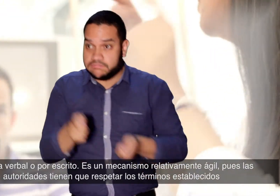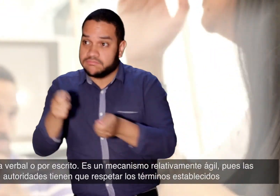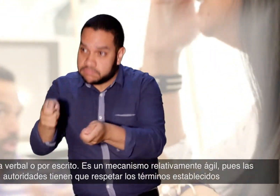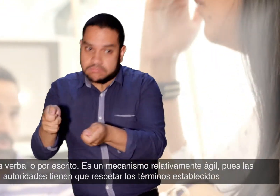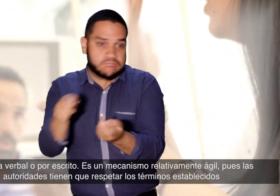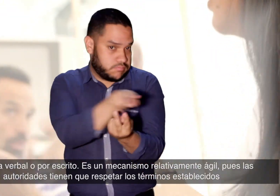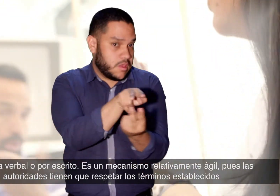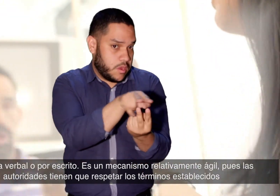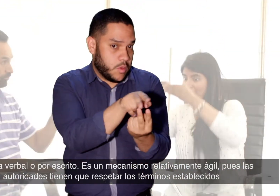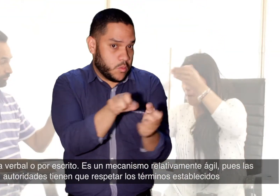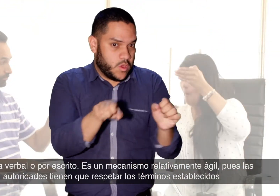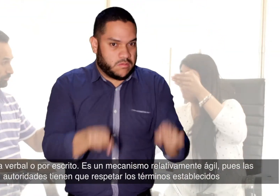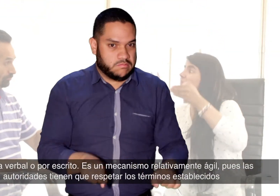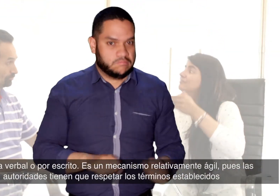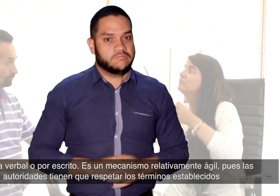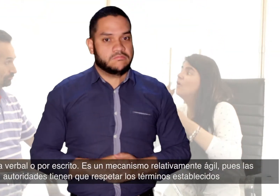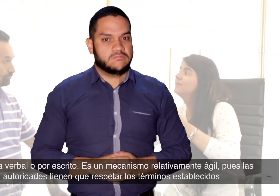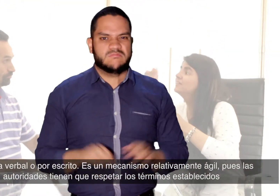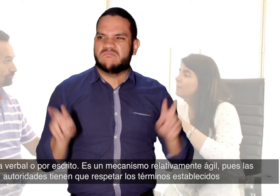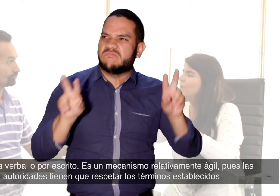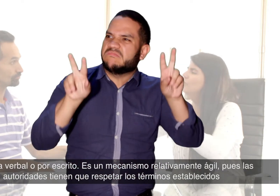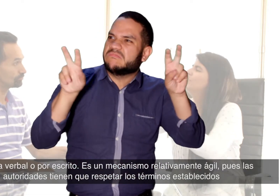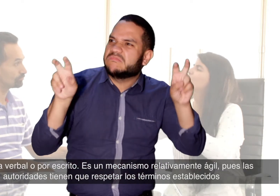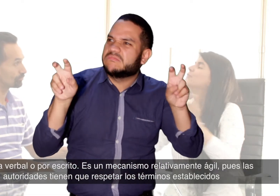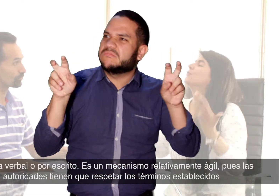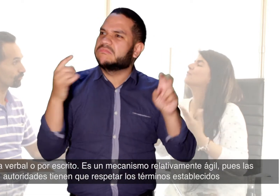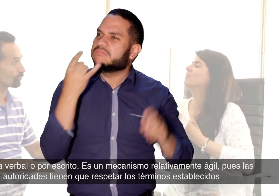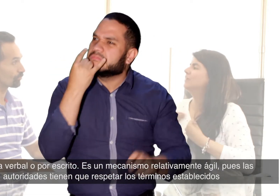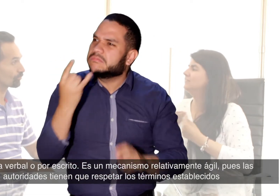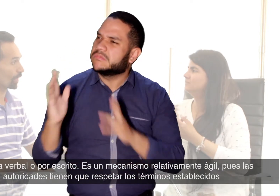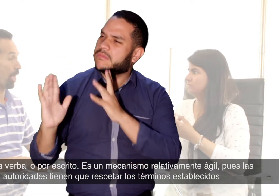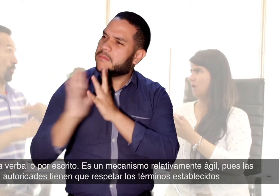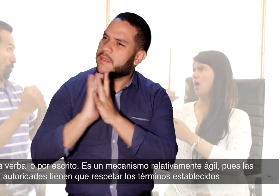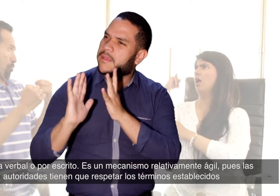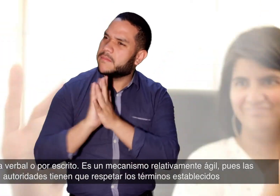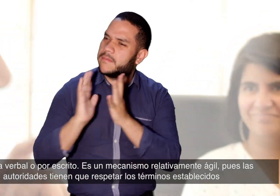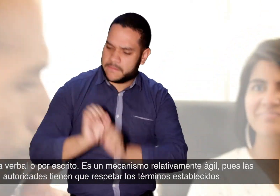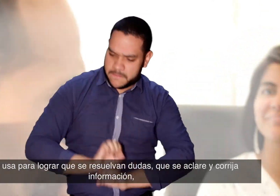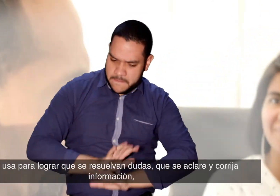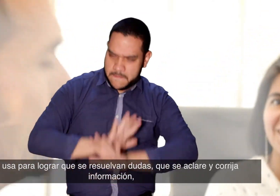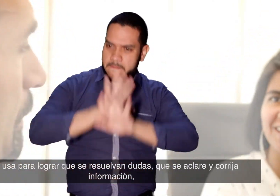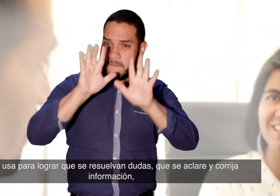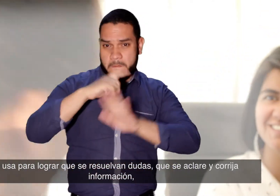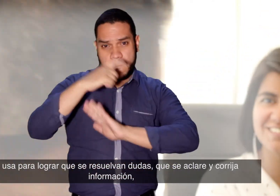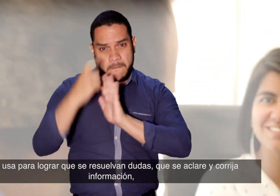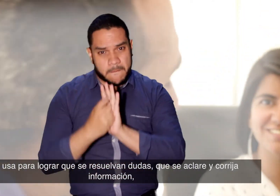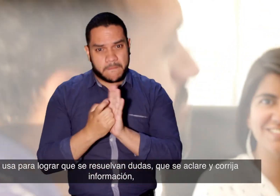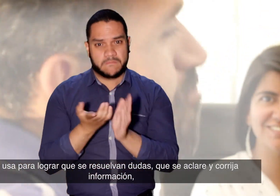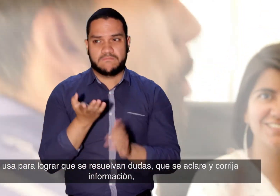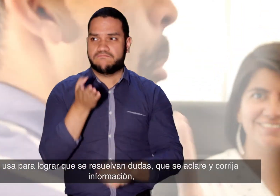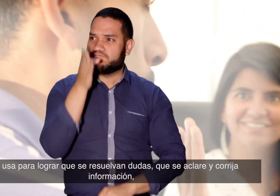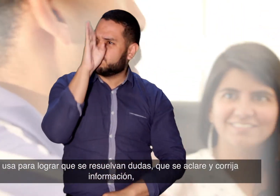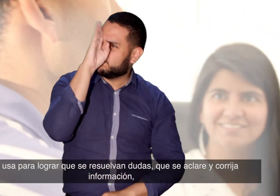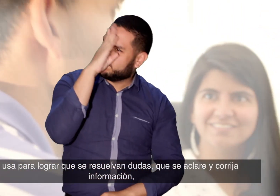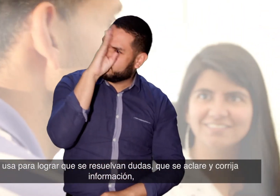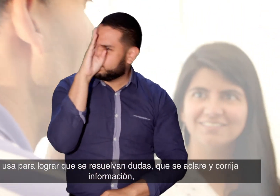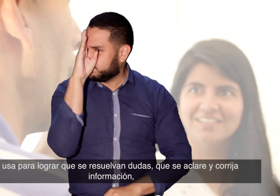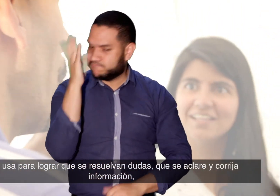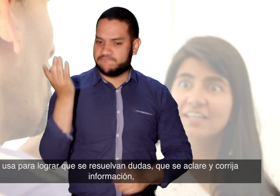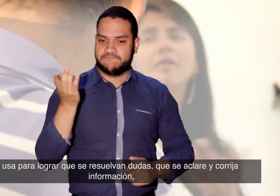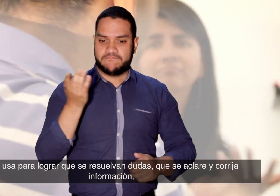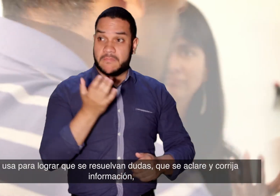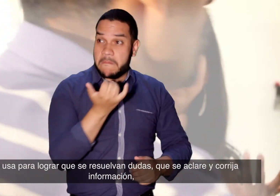relativamente ágil, pues las autoridades tienen que respetar los términos establecidos y se usa para lograr